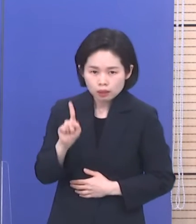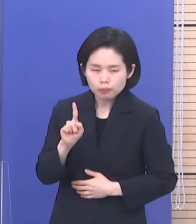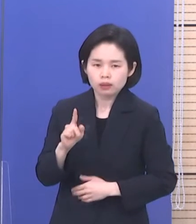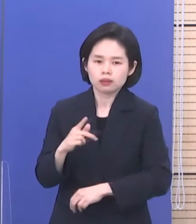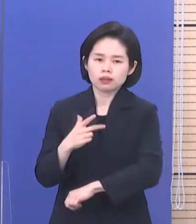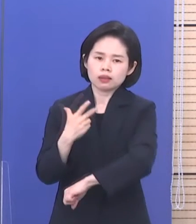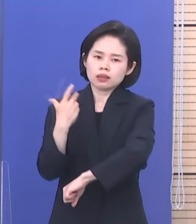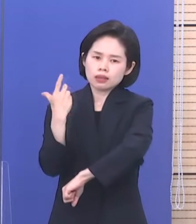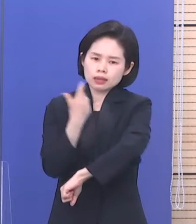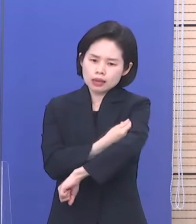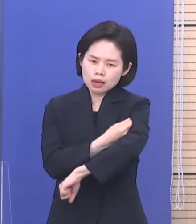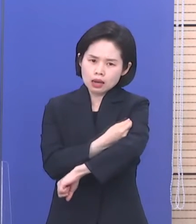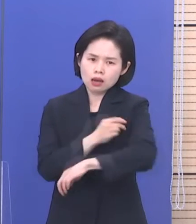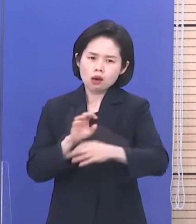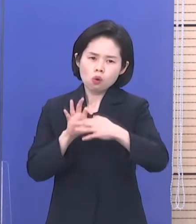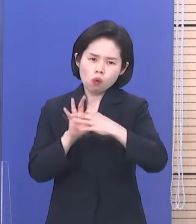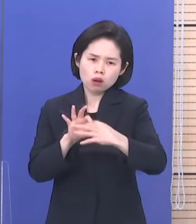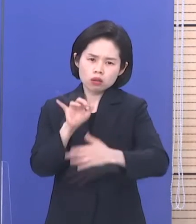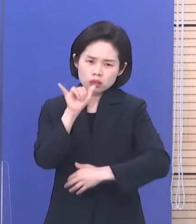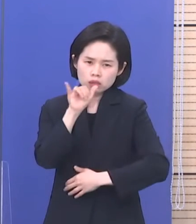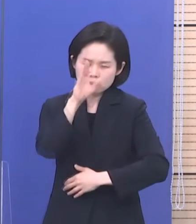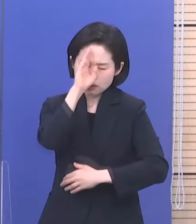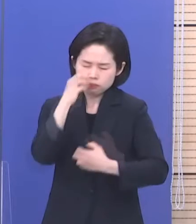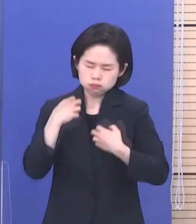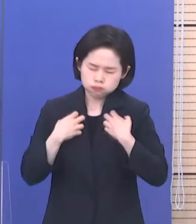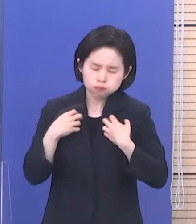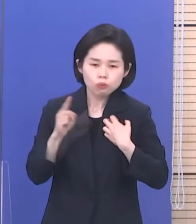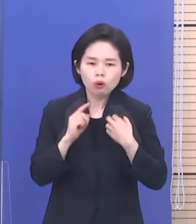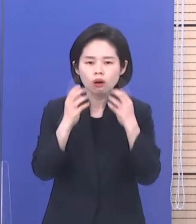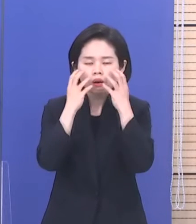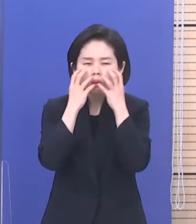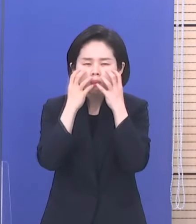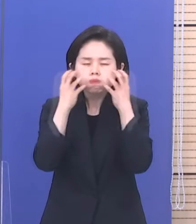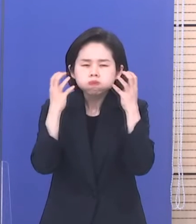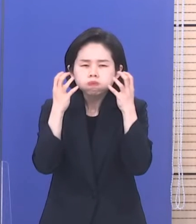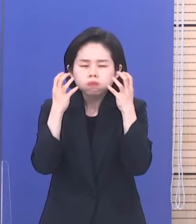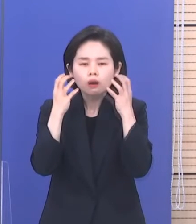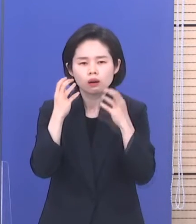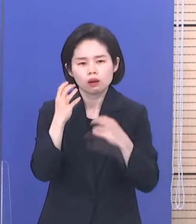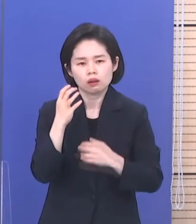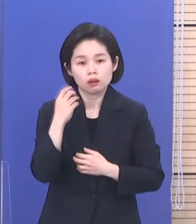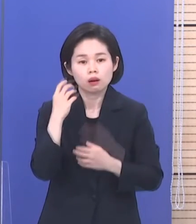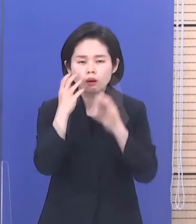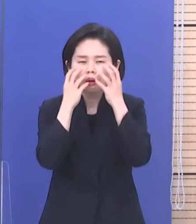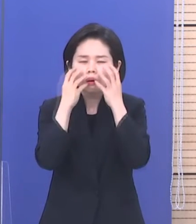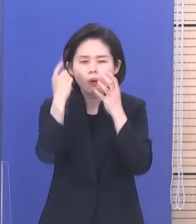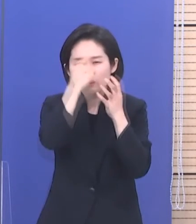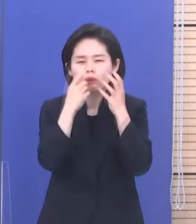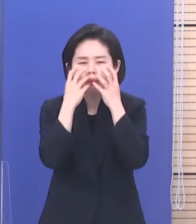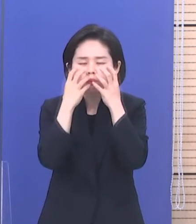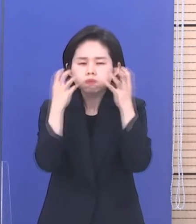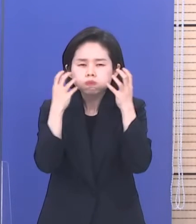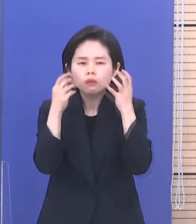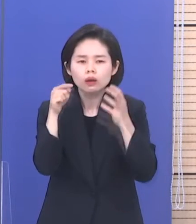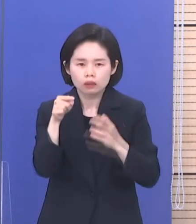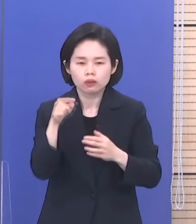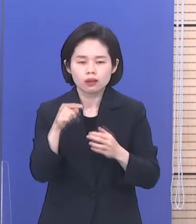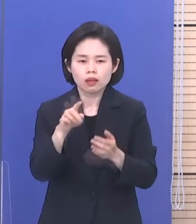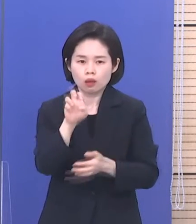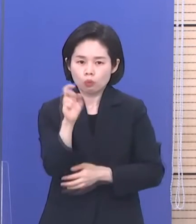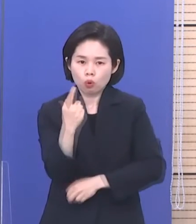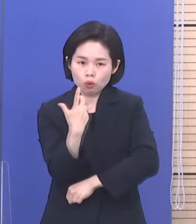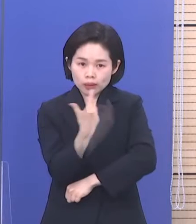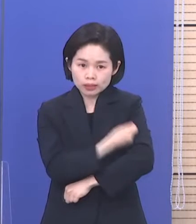투여와 관련성을 배제할 수 없는 얼굴 부어오름, 얼굴 부종 현상은 사용상의